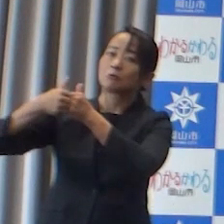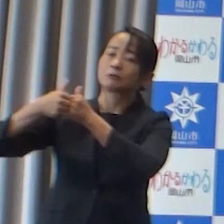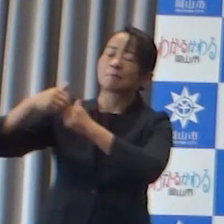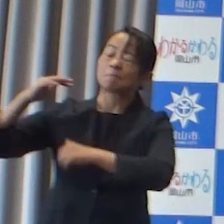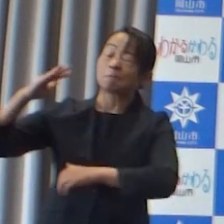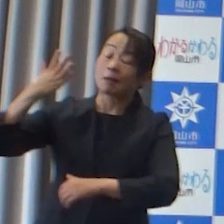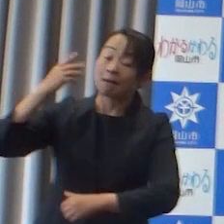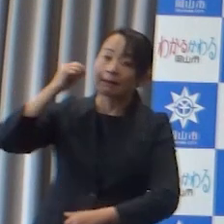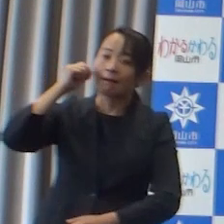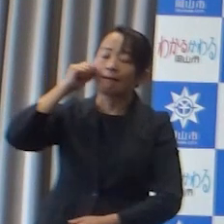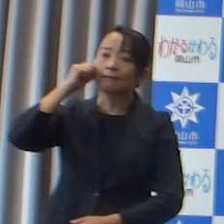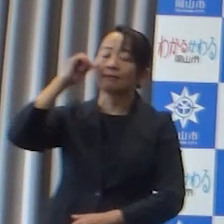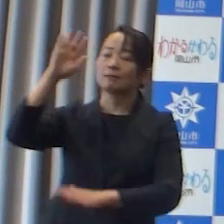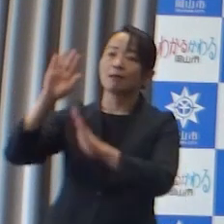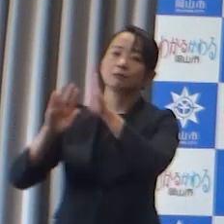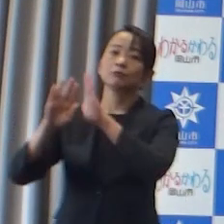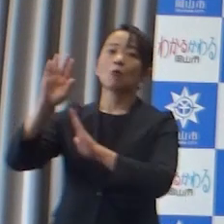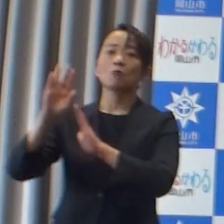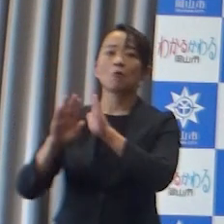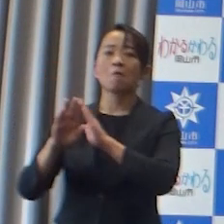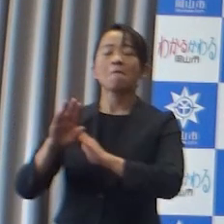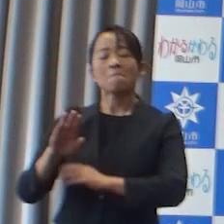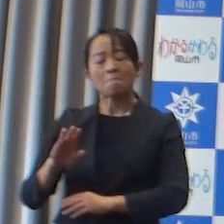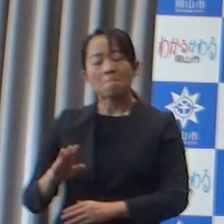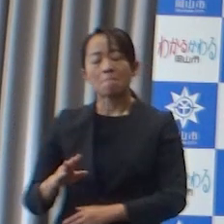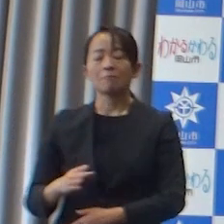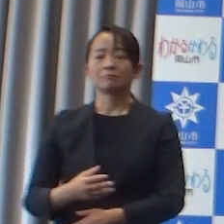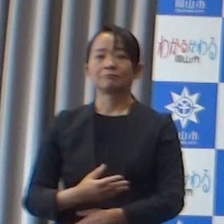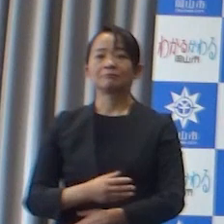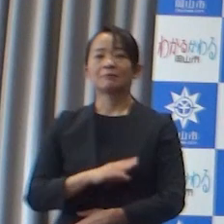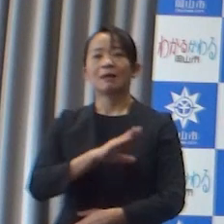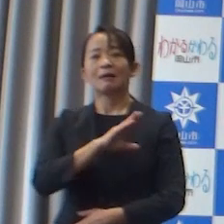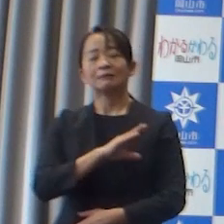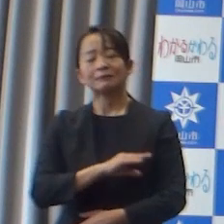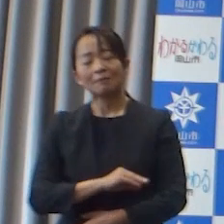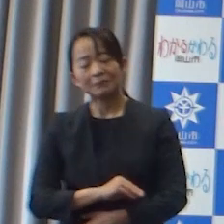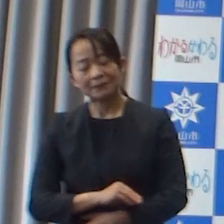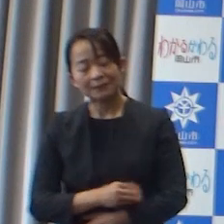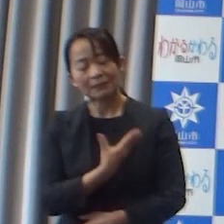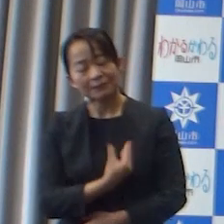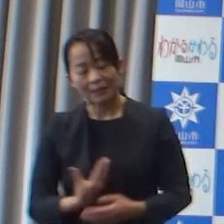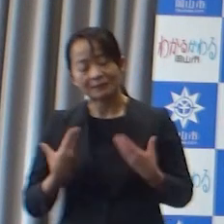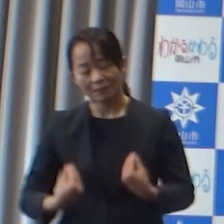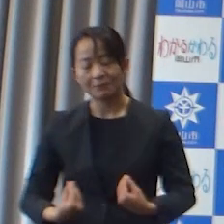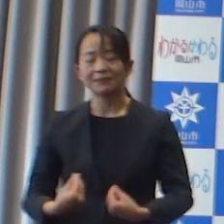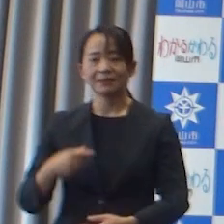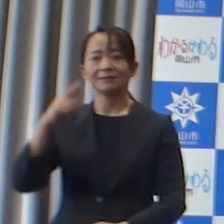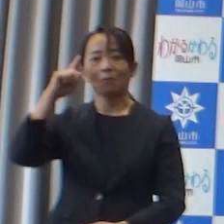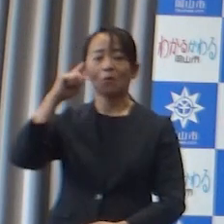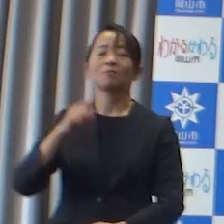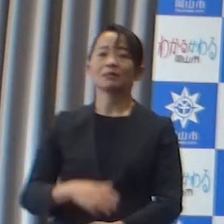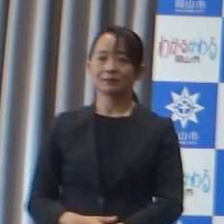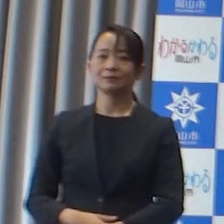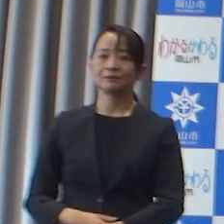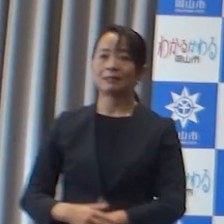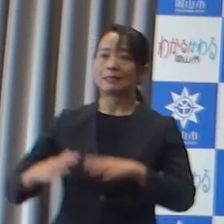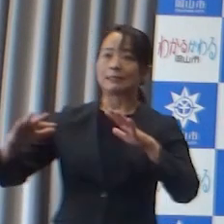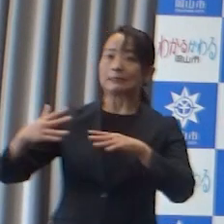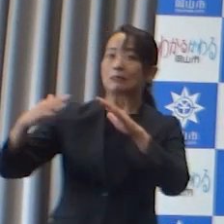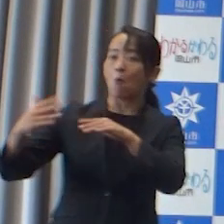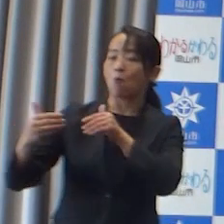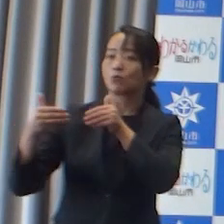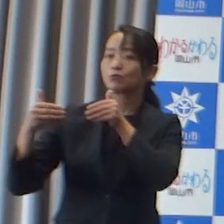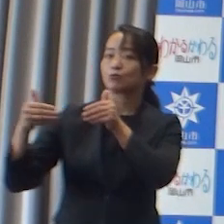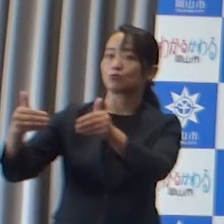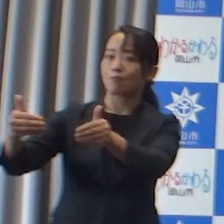況であるのは非常に寂しいところではありますが、ぜひ、議論を加